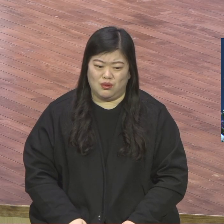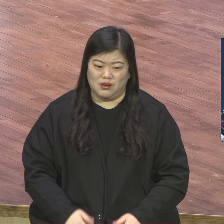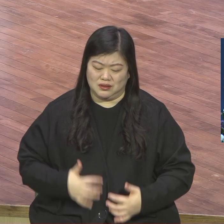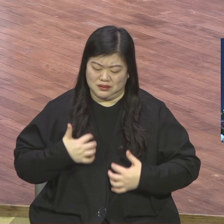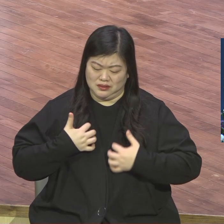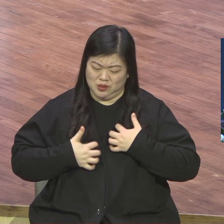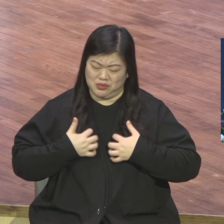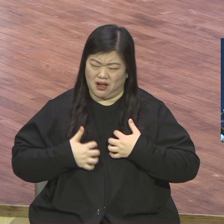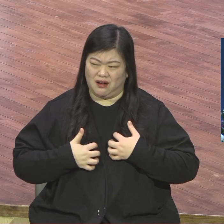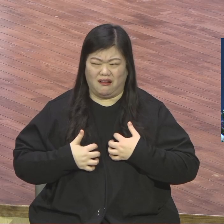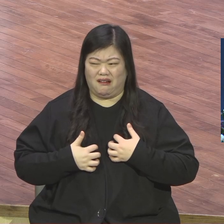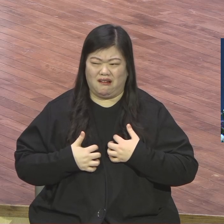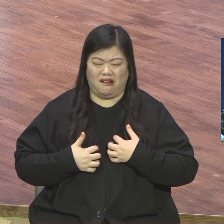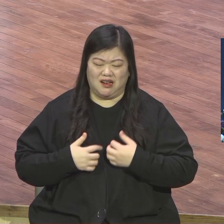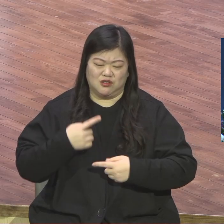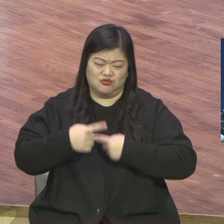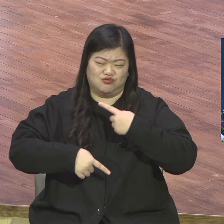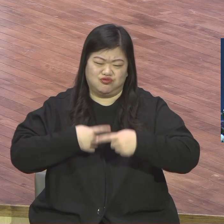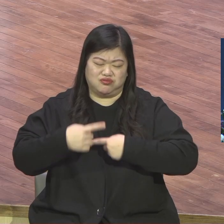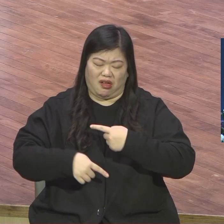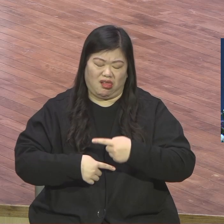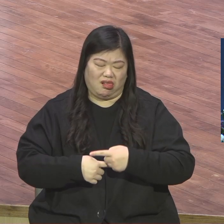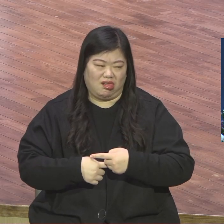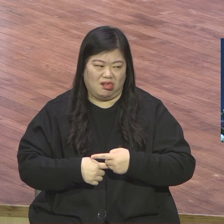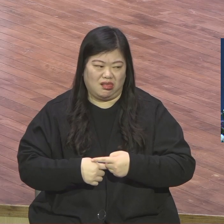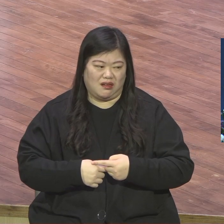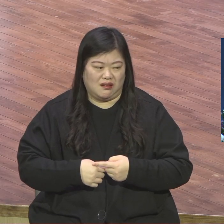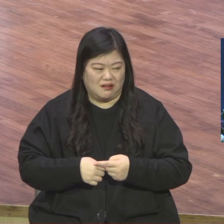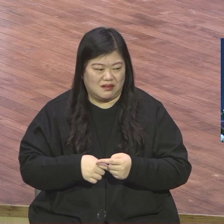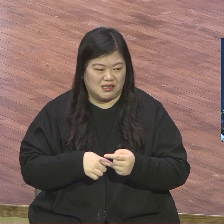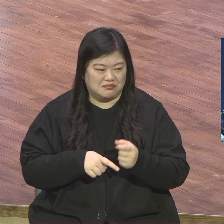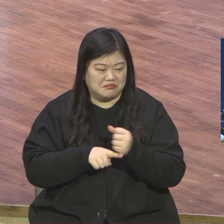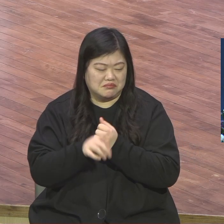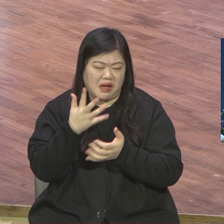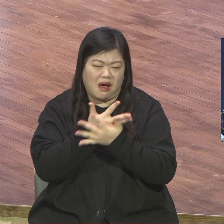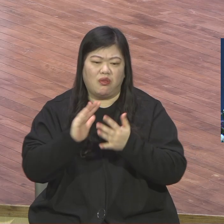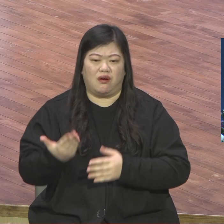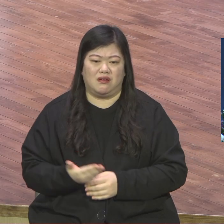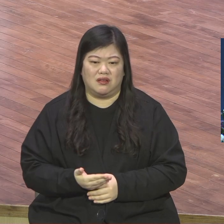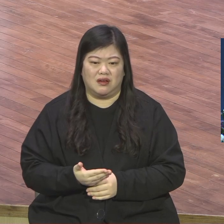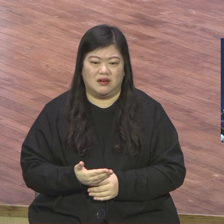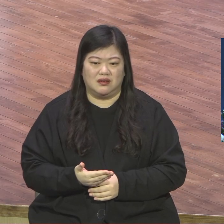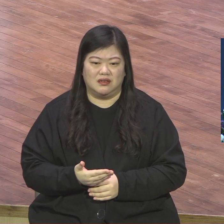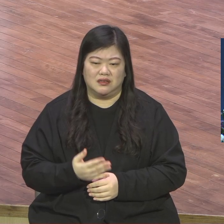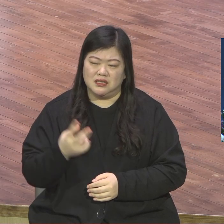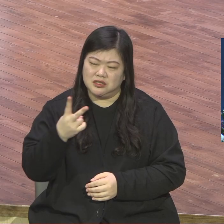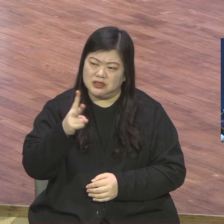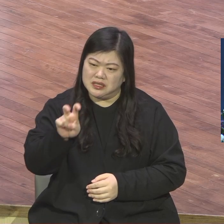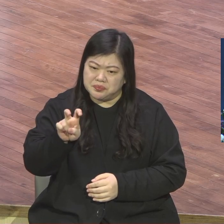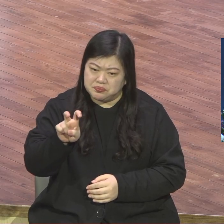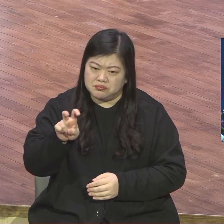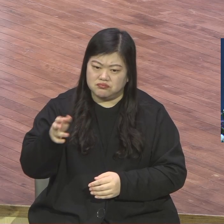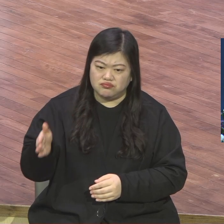즐겁다고 하는 그 말을 합니까? 코로나19 팬데믹 때문에 변이 바이러스 출현 때문에